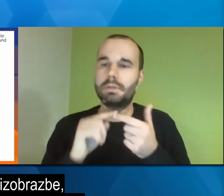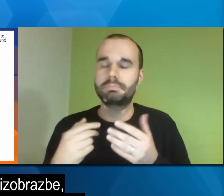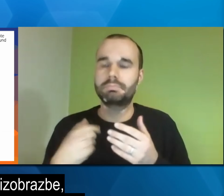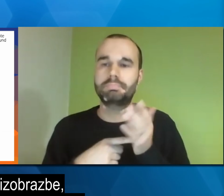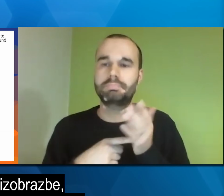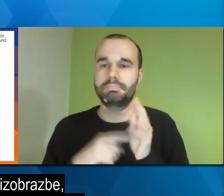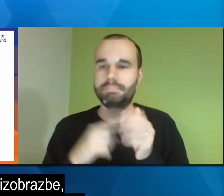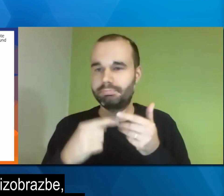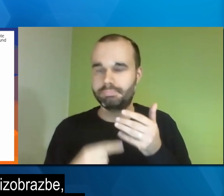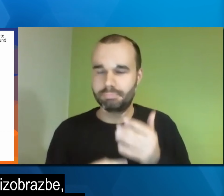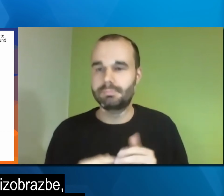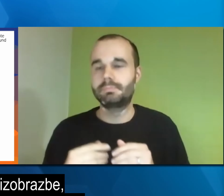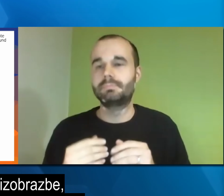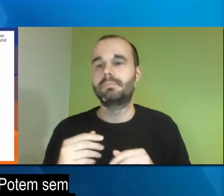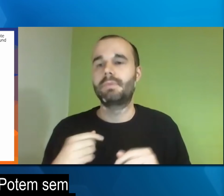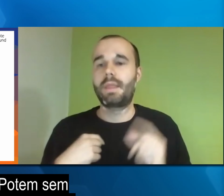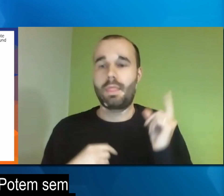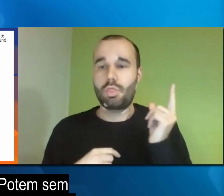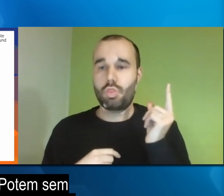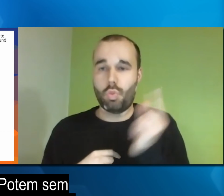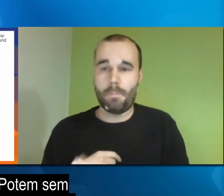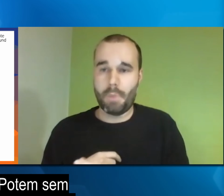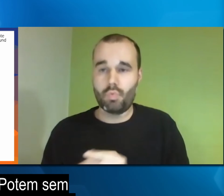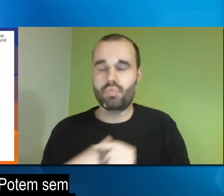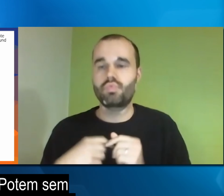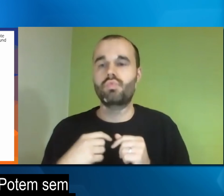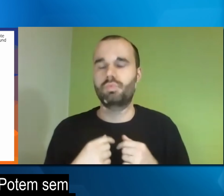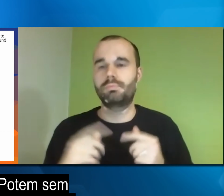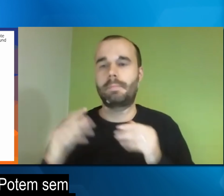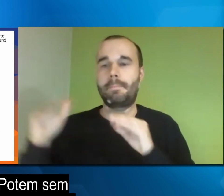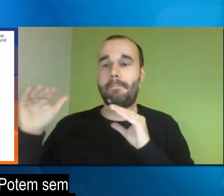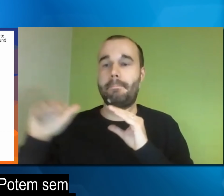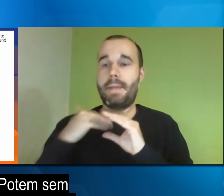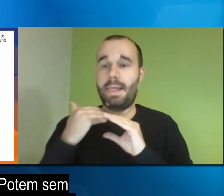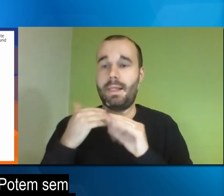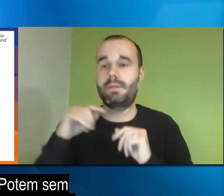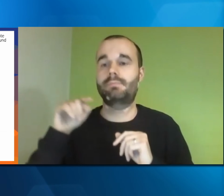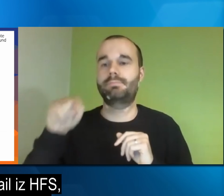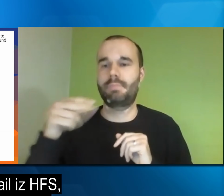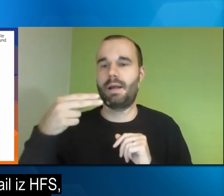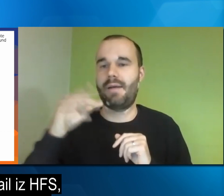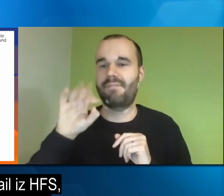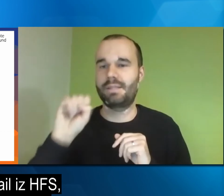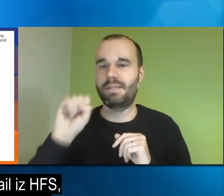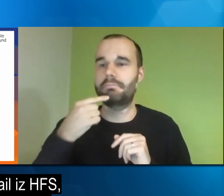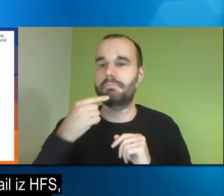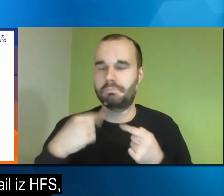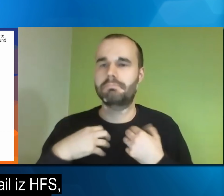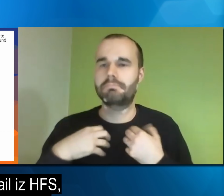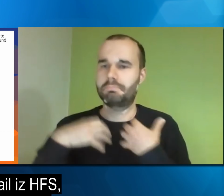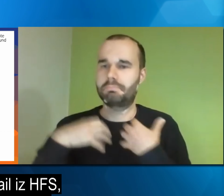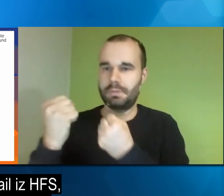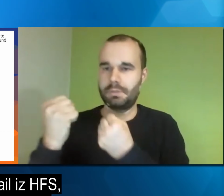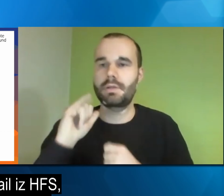izobrazbe, ampak sem se vseeno lepo predstavil. Potem sem odšel domov v München in dobil mail